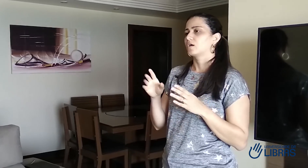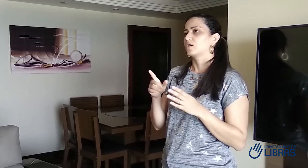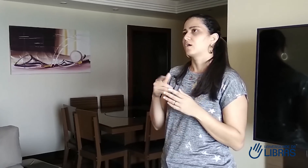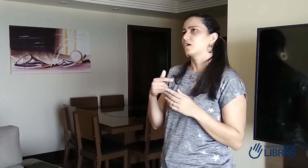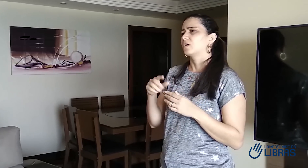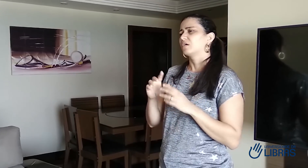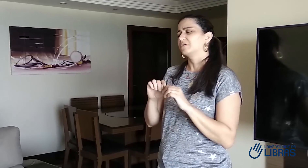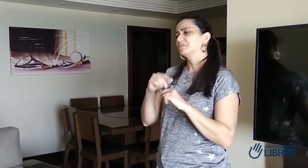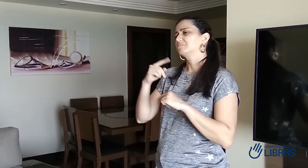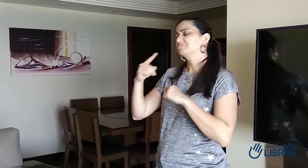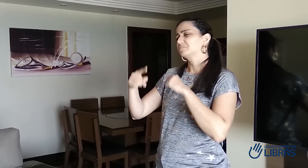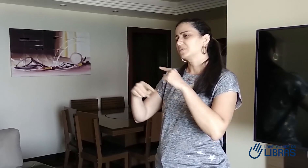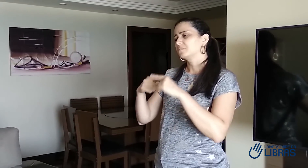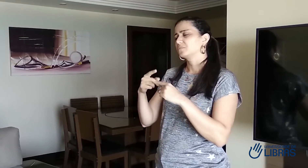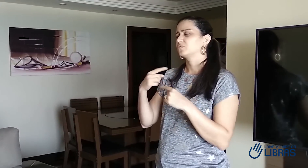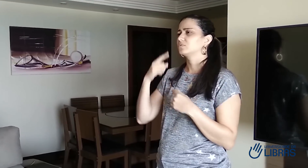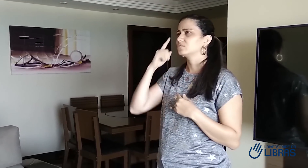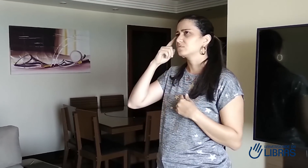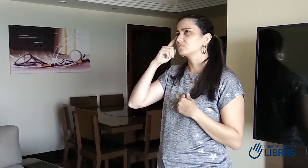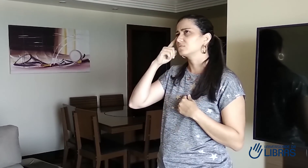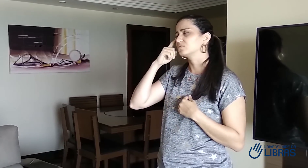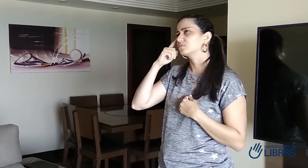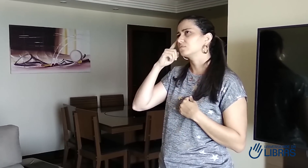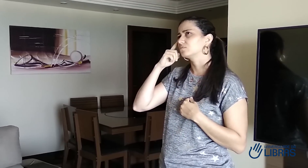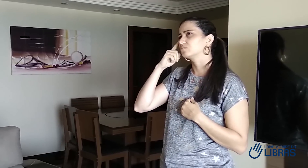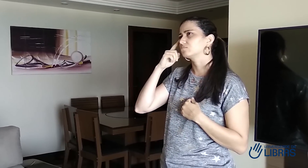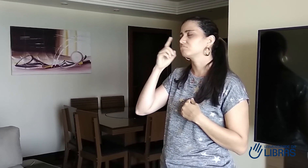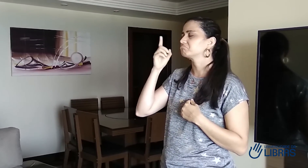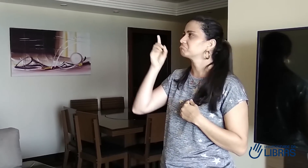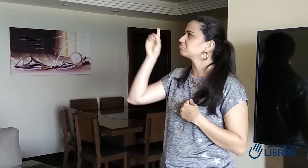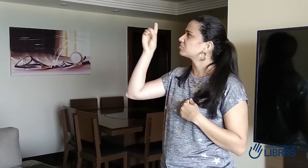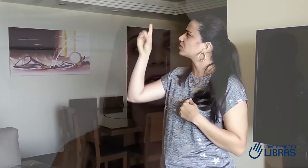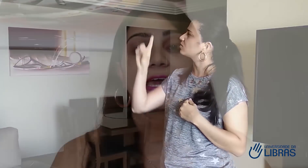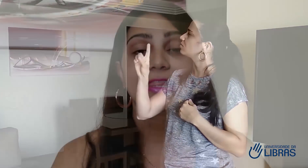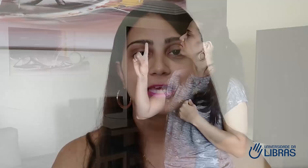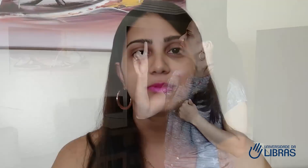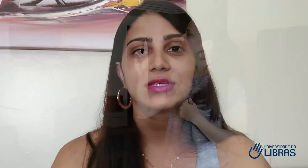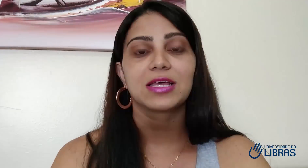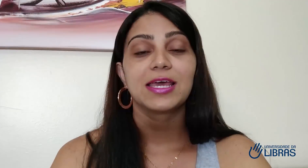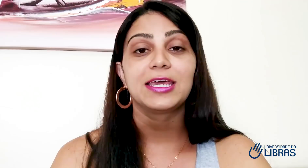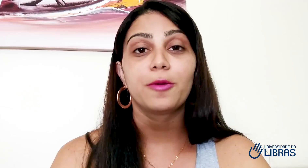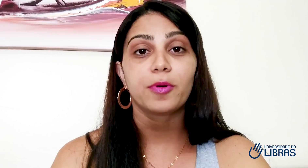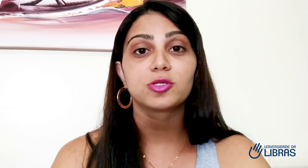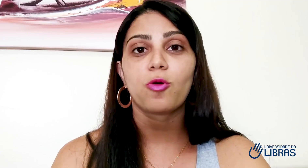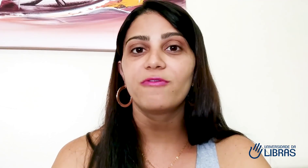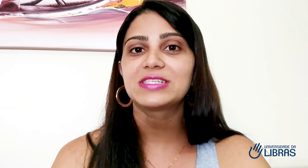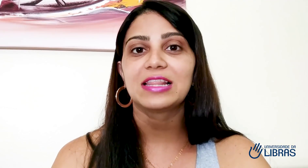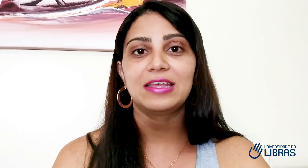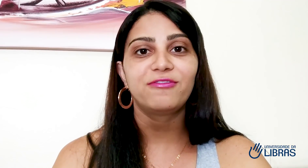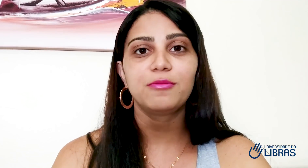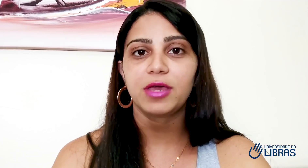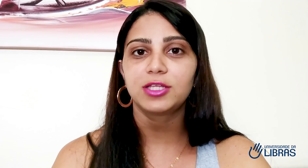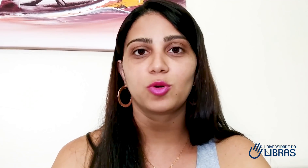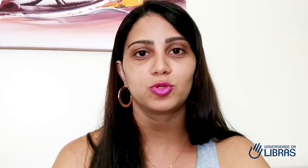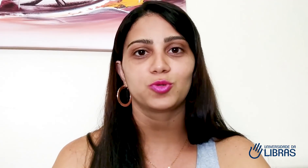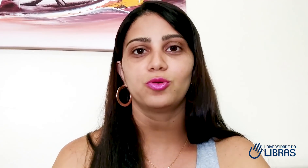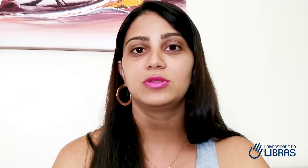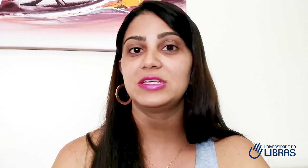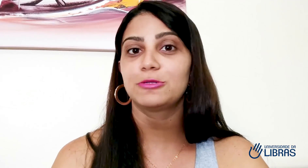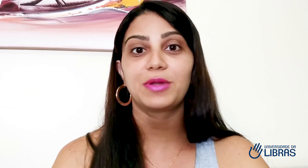mas a certificação de que eu me tornei fluente em Libras e que eu posso conversar livremente com os surdos. Isso para